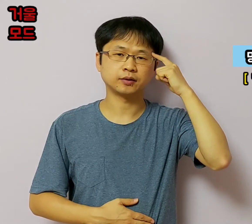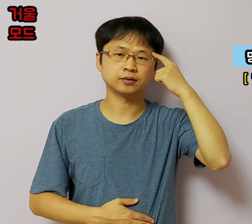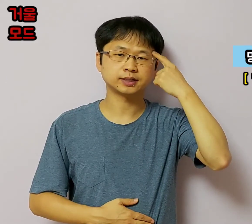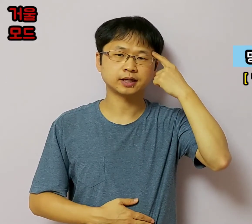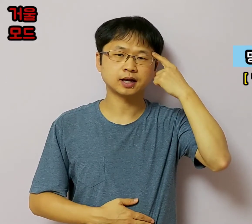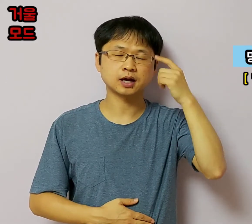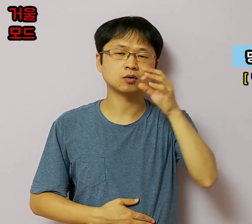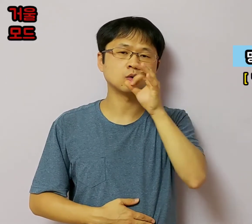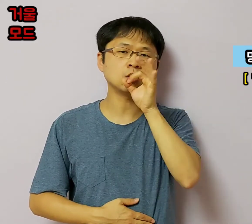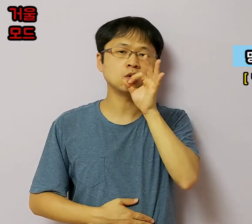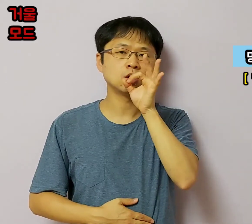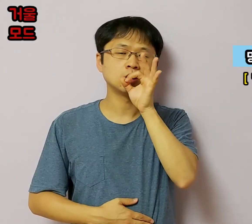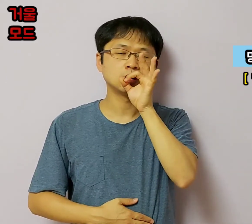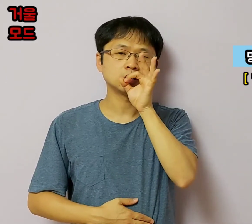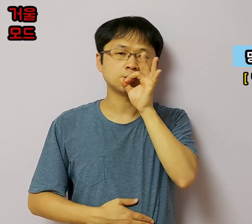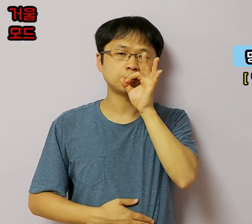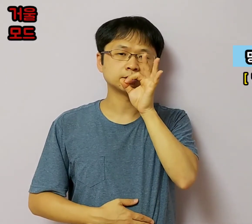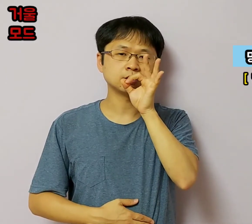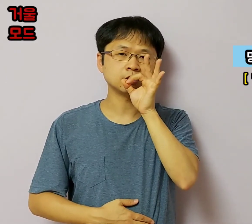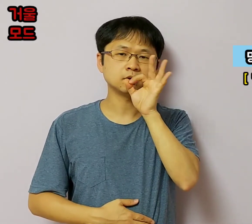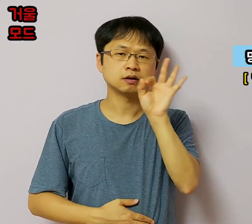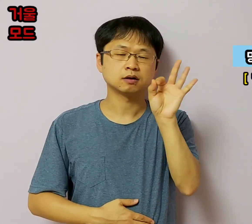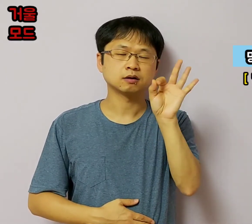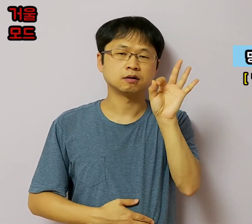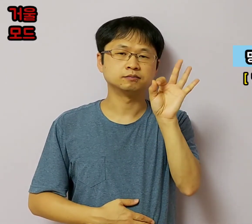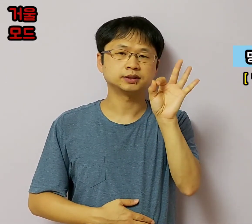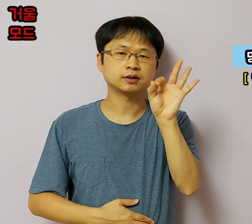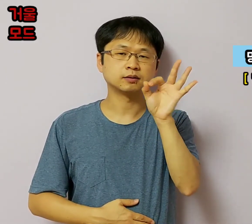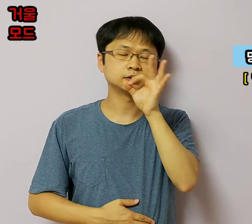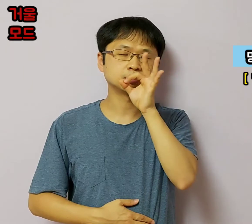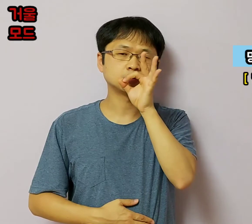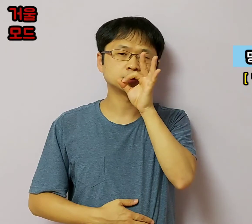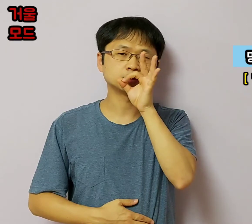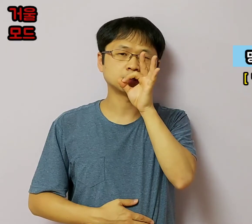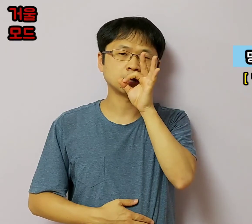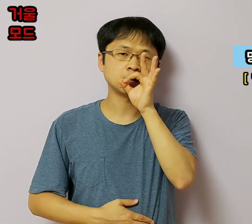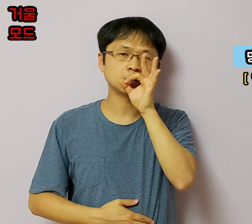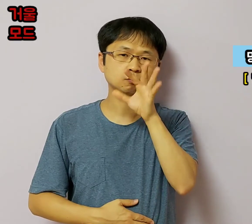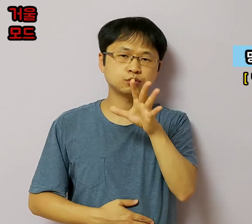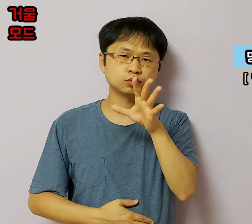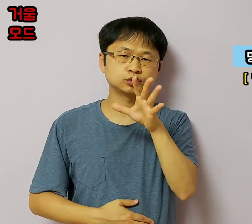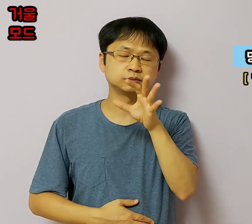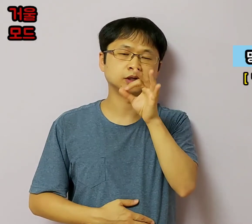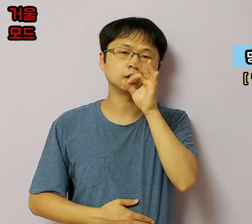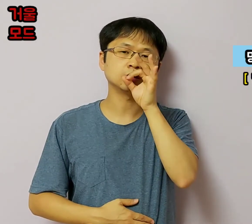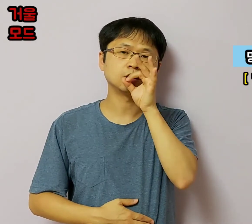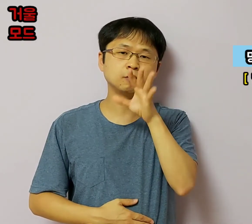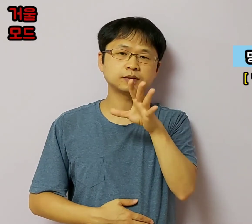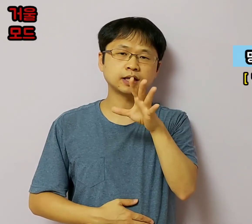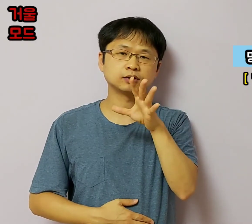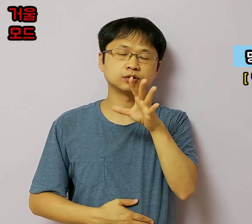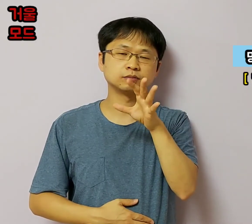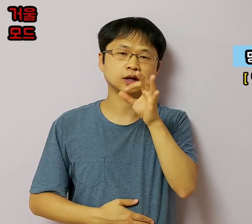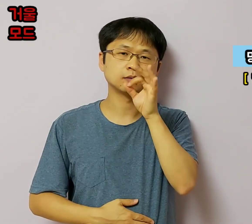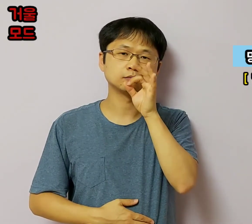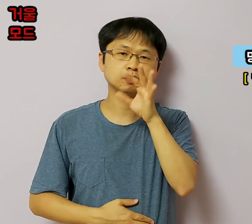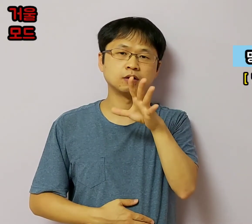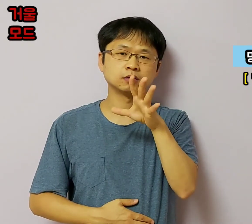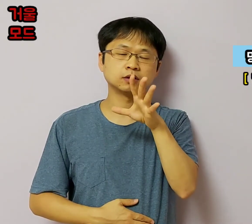있는데요. 생각하고 입 앞에서 엄지와 검지를 고리 쥐었다가 풀어주시면 없다라는 소입니다. 펑